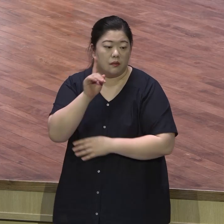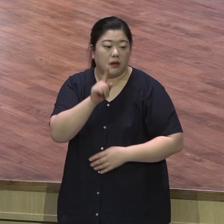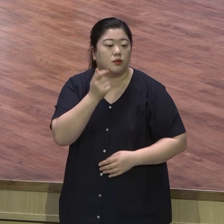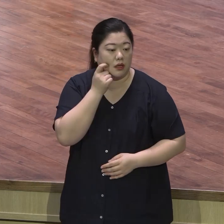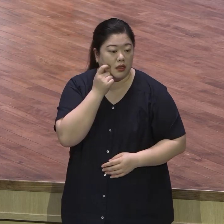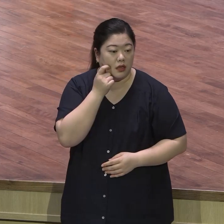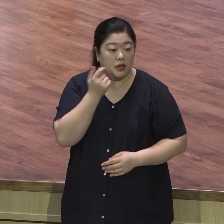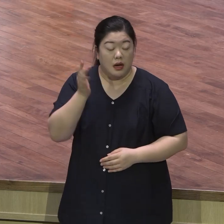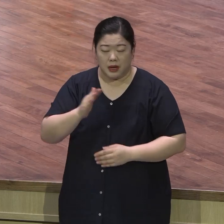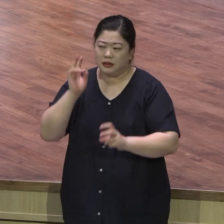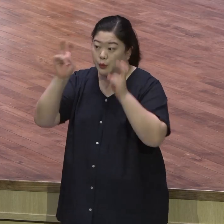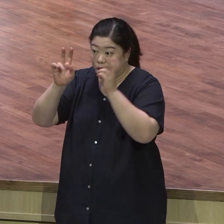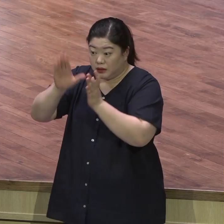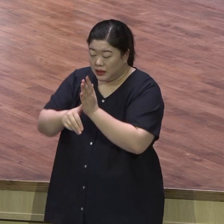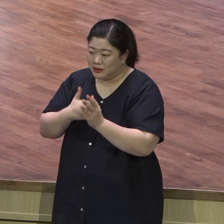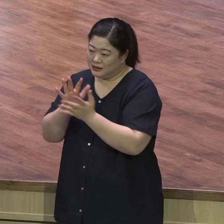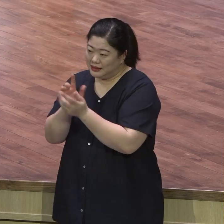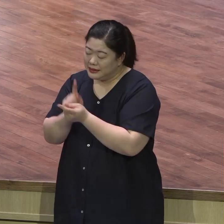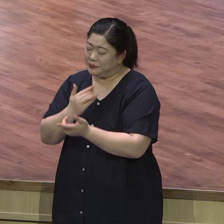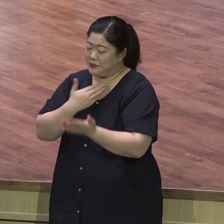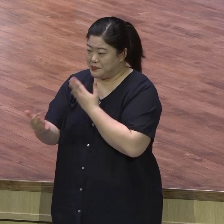체험하고 있기 때문에 말씀드리는 거라고.